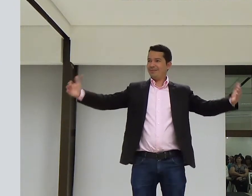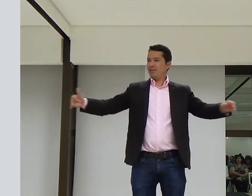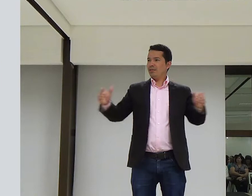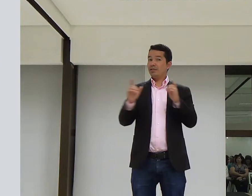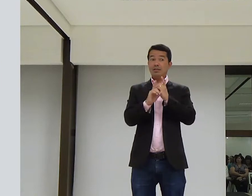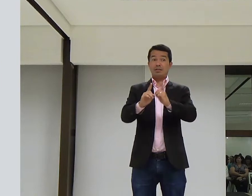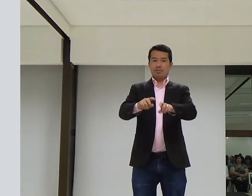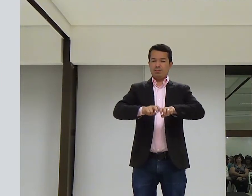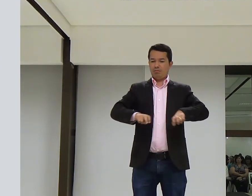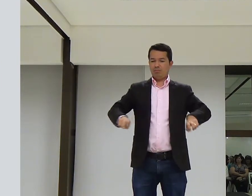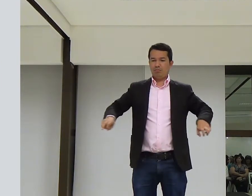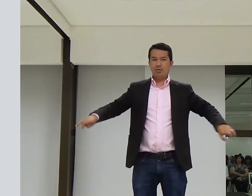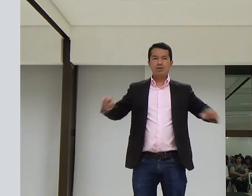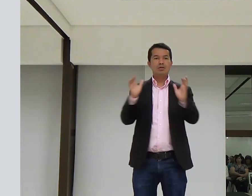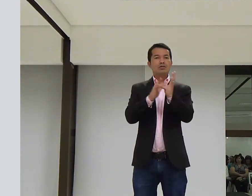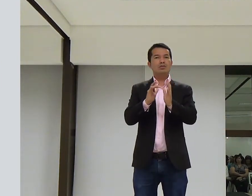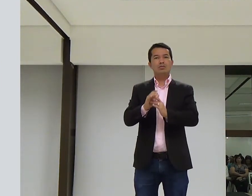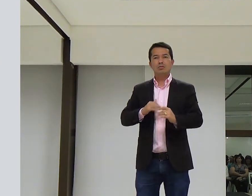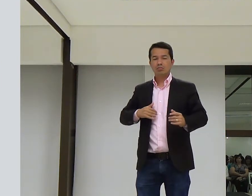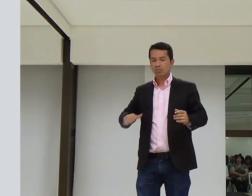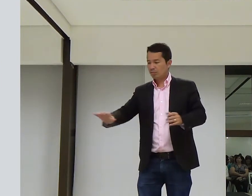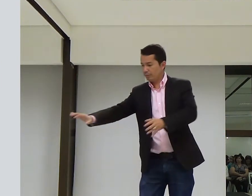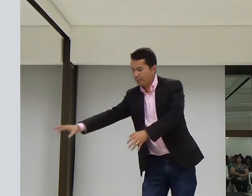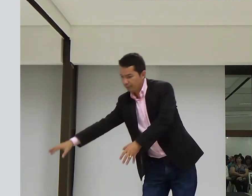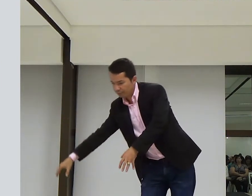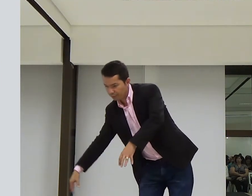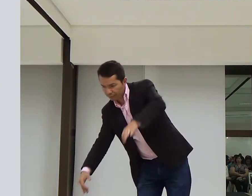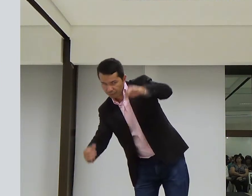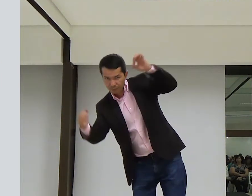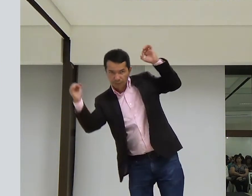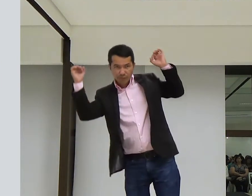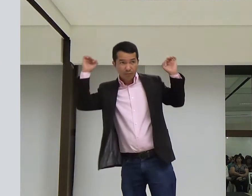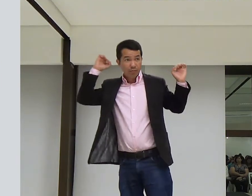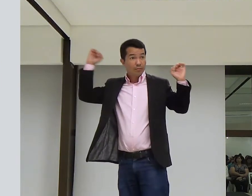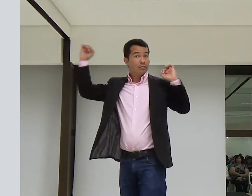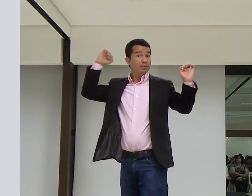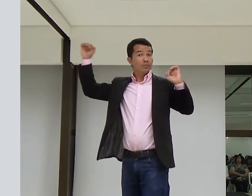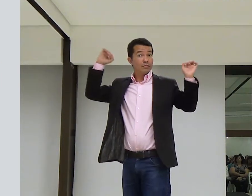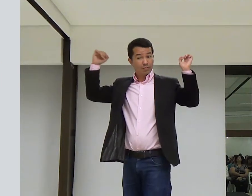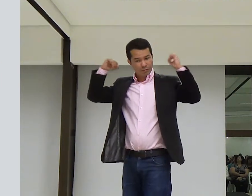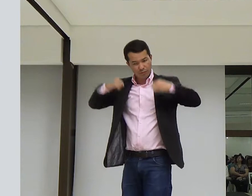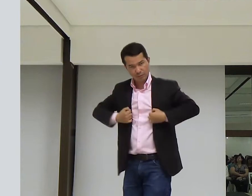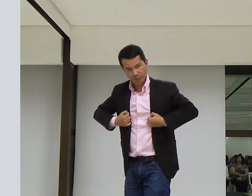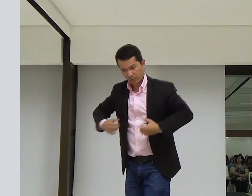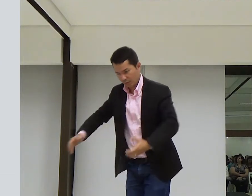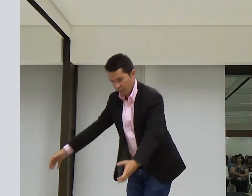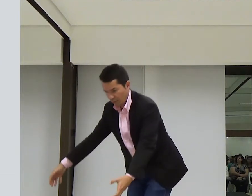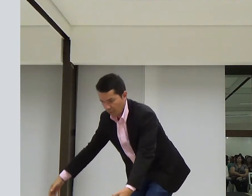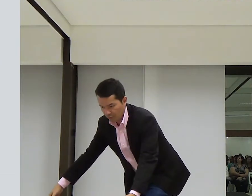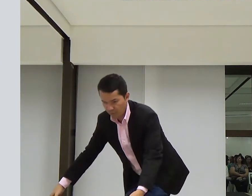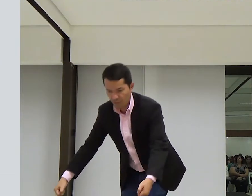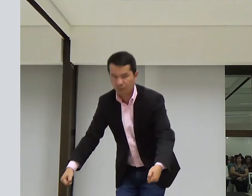fez? Jesus estava com seus discípulos e ele pega então uma toalha